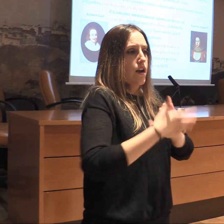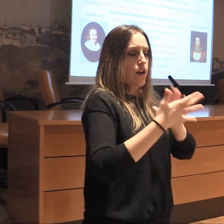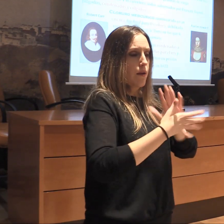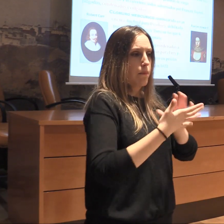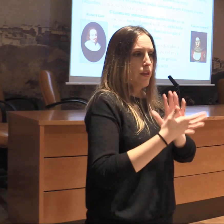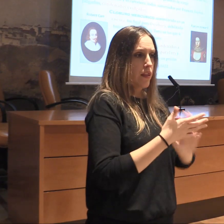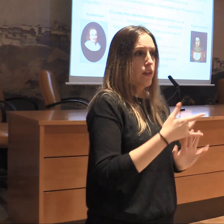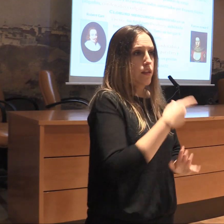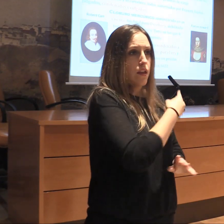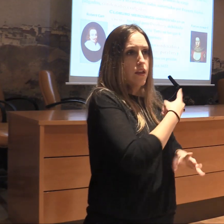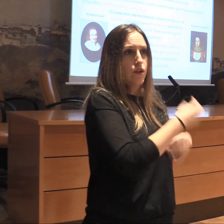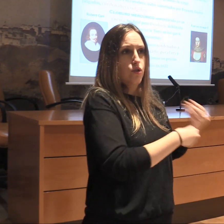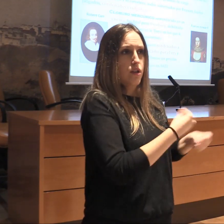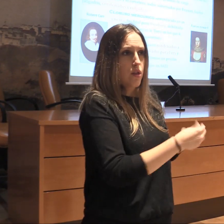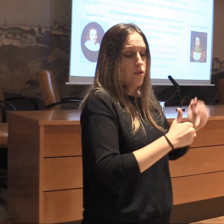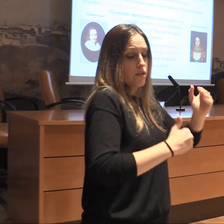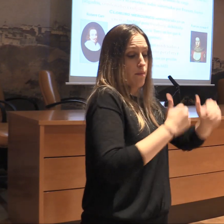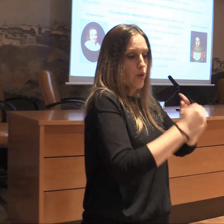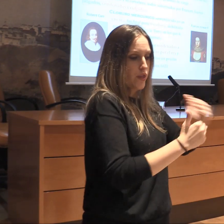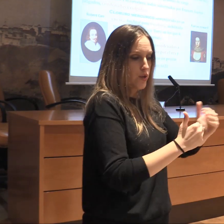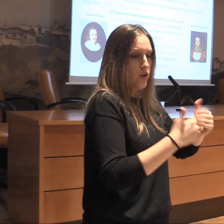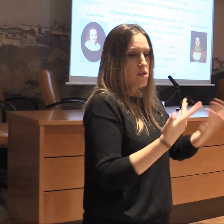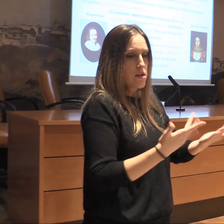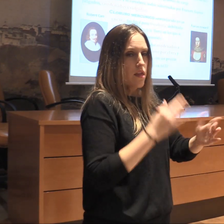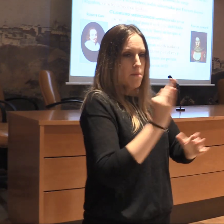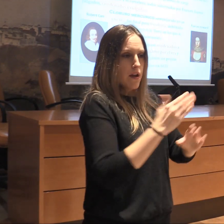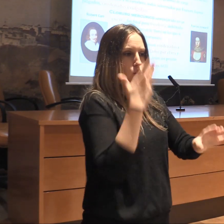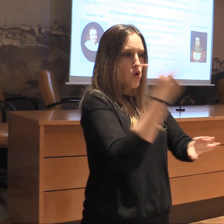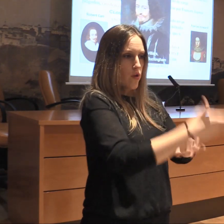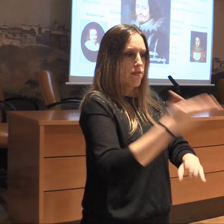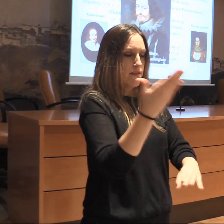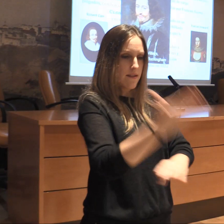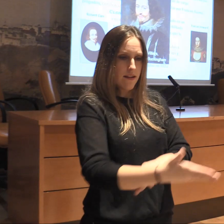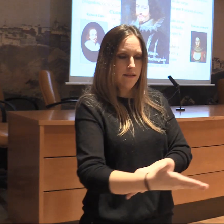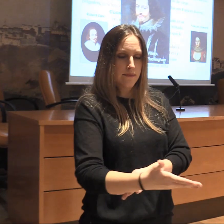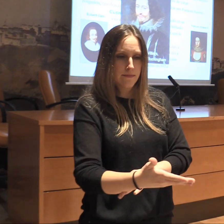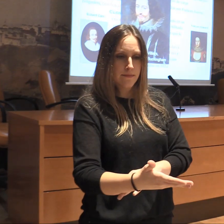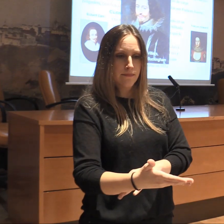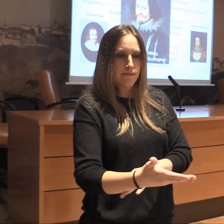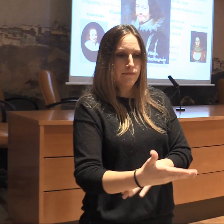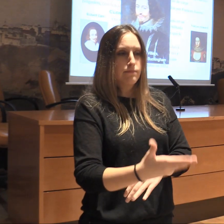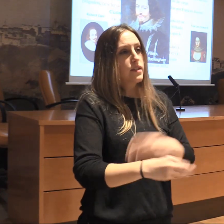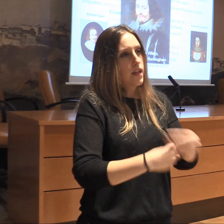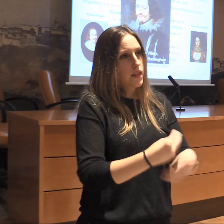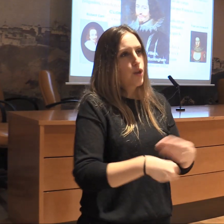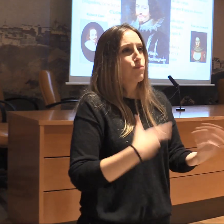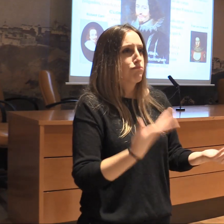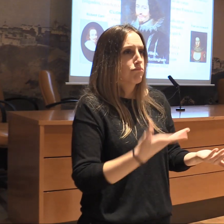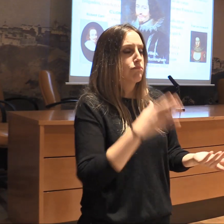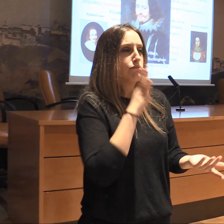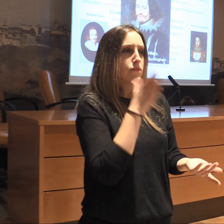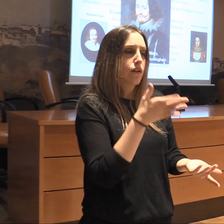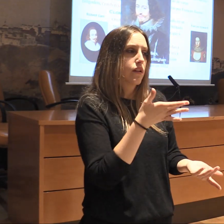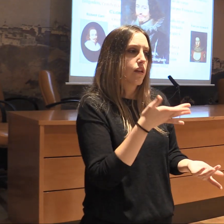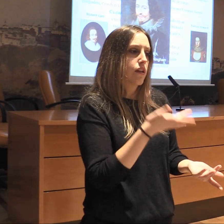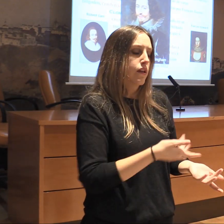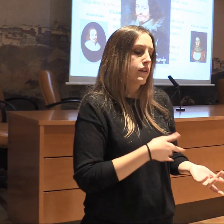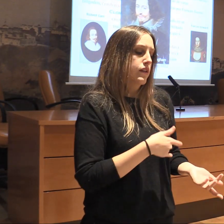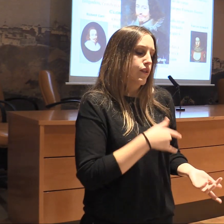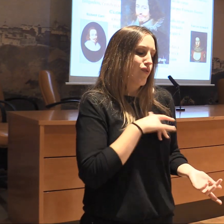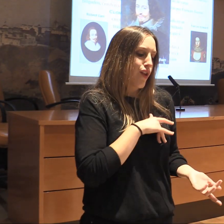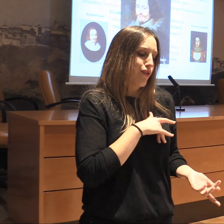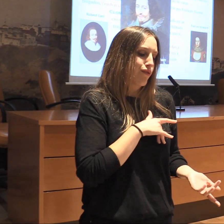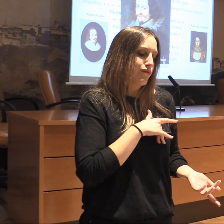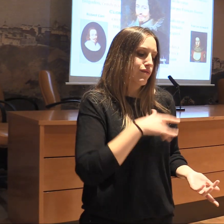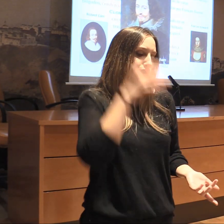que se llevó a cabo este proceso y las condenas fueron realizadas es porque en el corazón del monarca ya